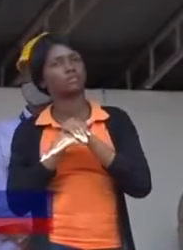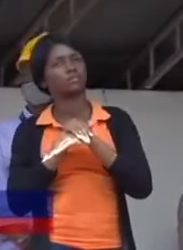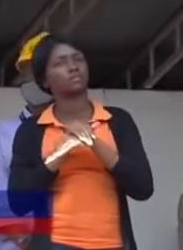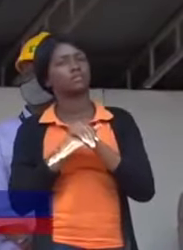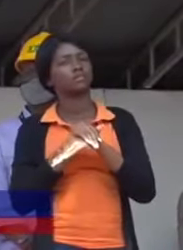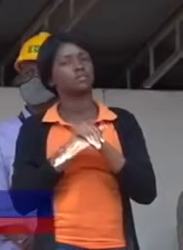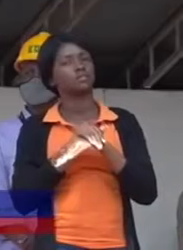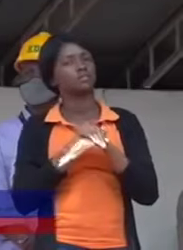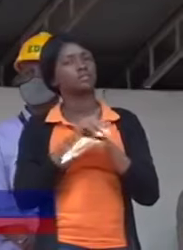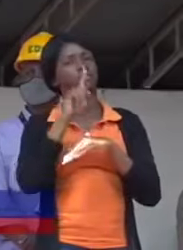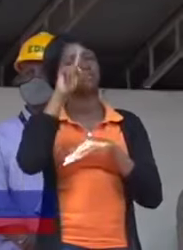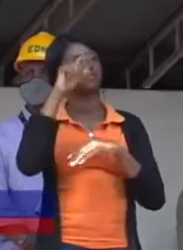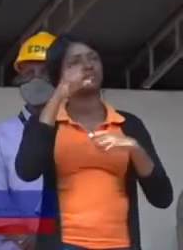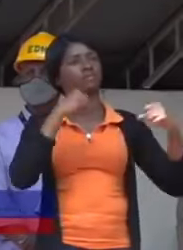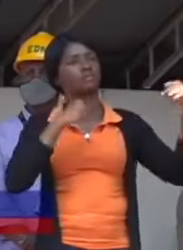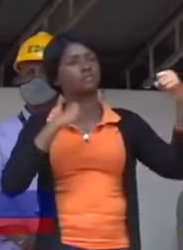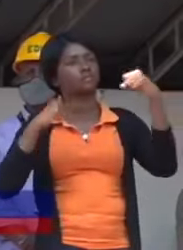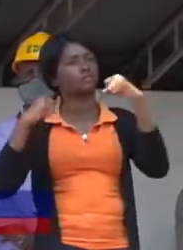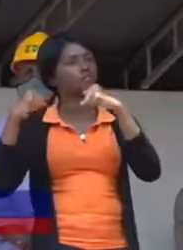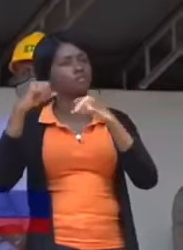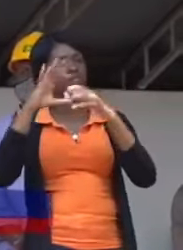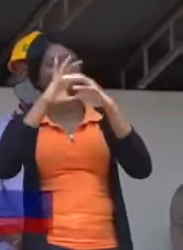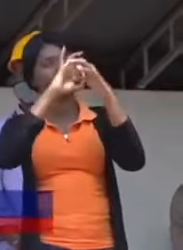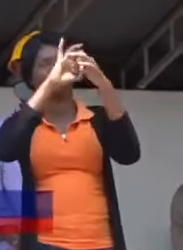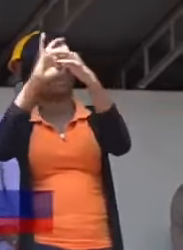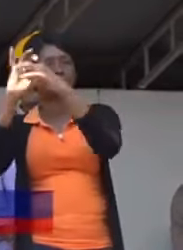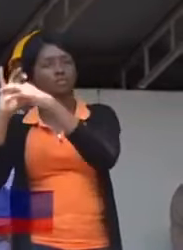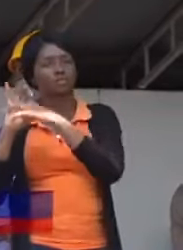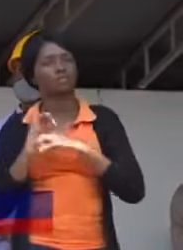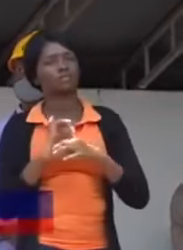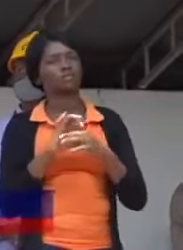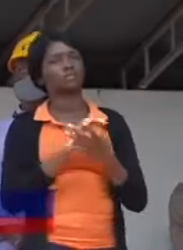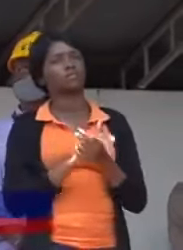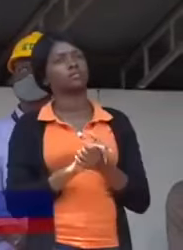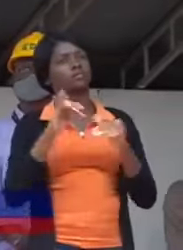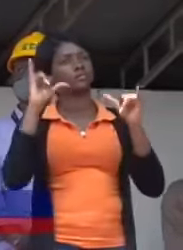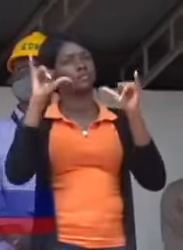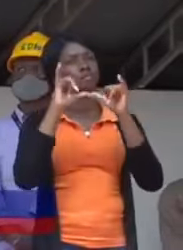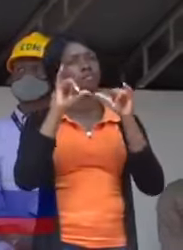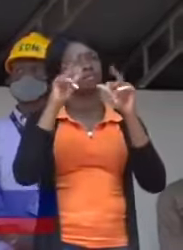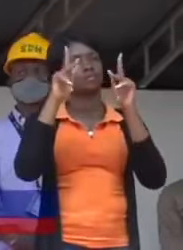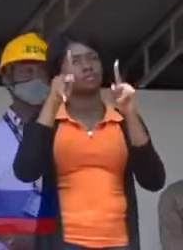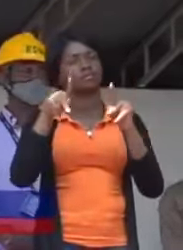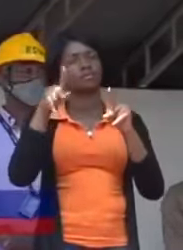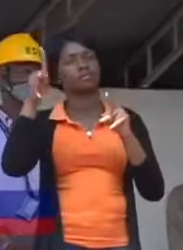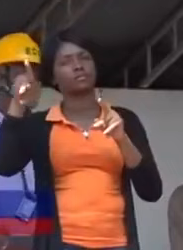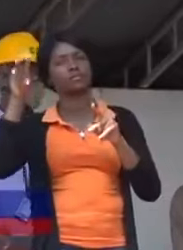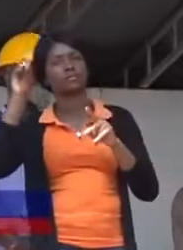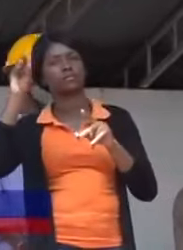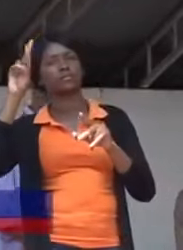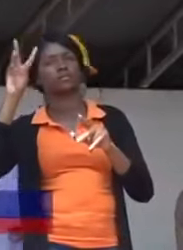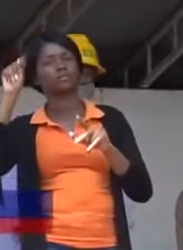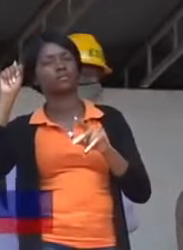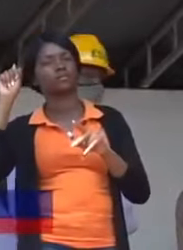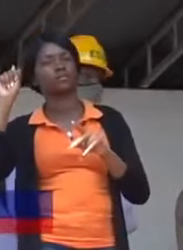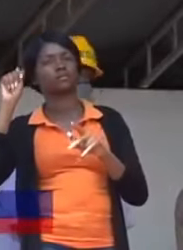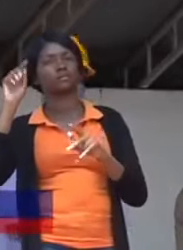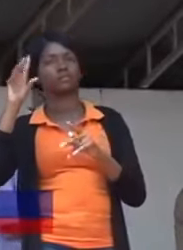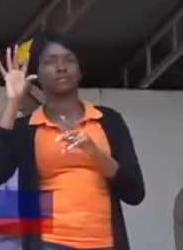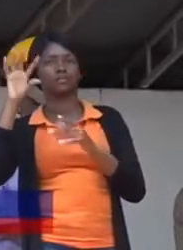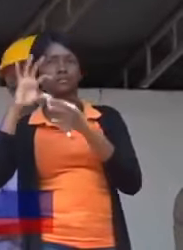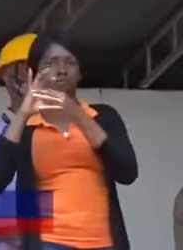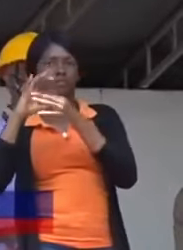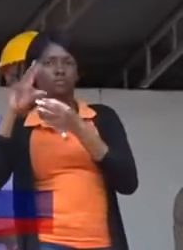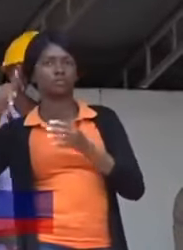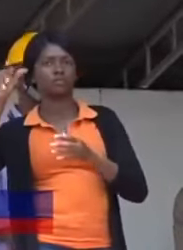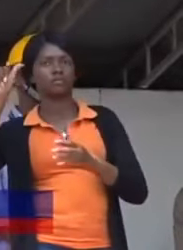Yo bataille collectif. Même Jean Moun pas de paix. M'profite saluer yo là. Yo met